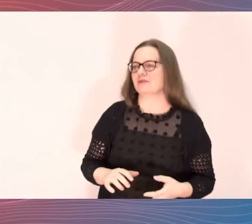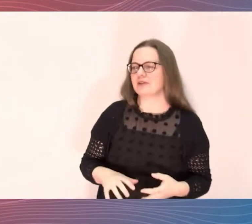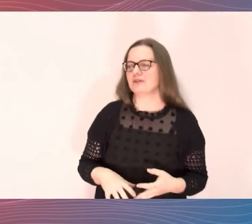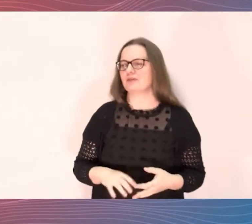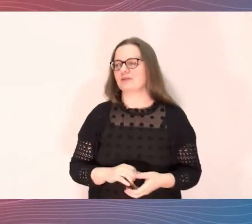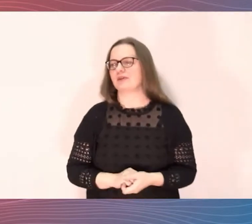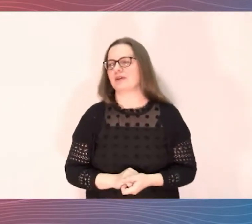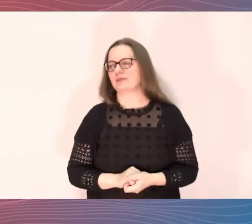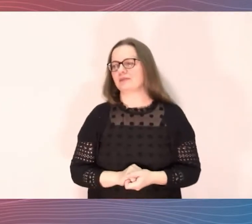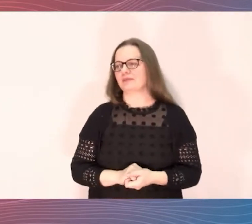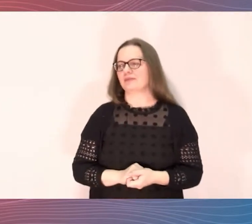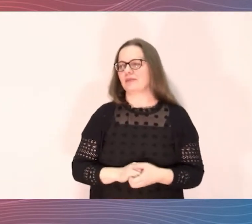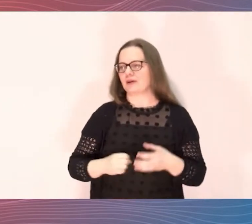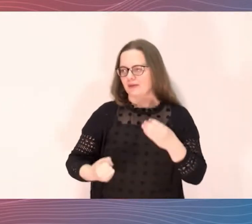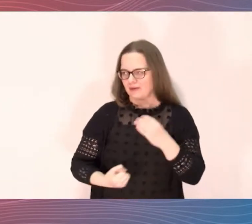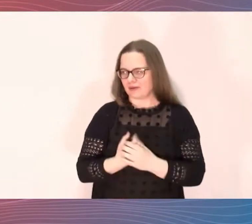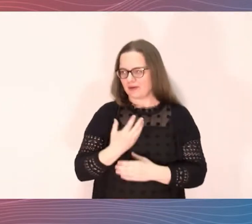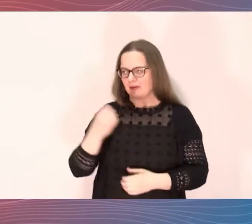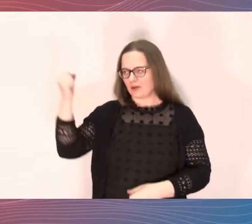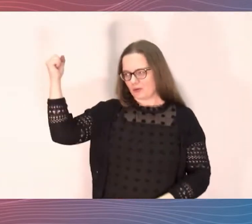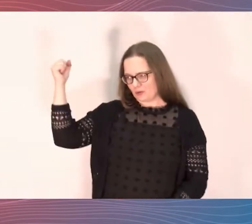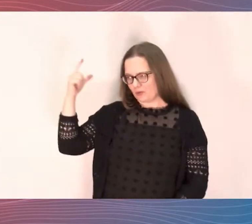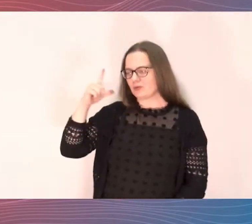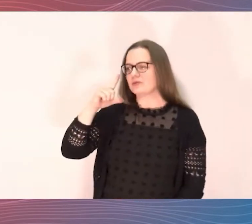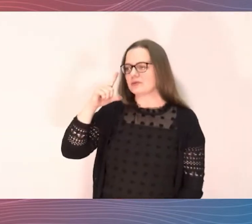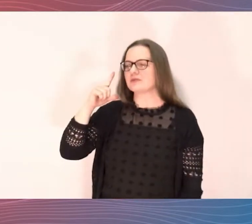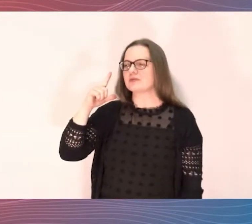em nosso coração para a